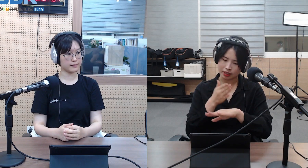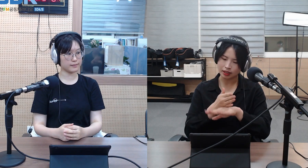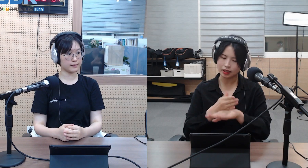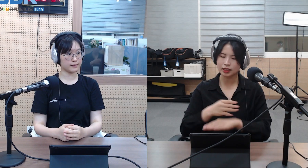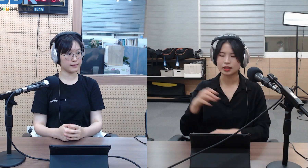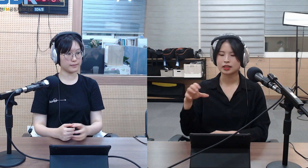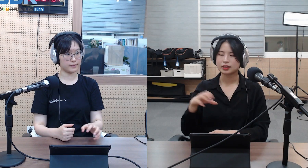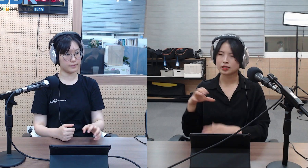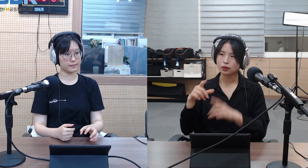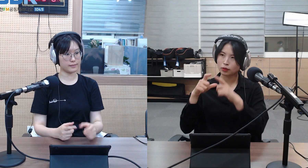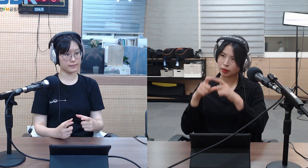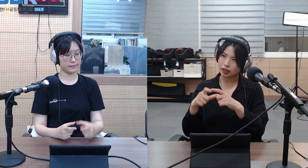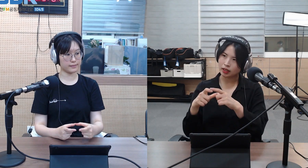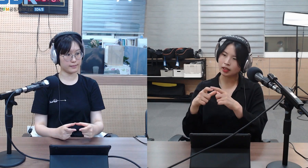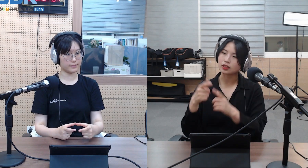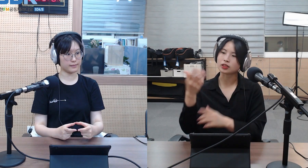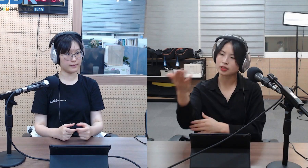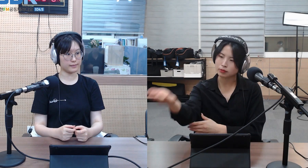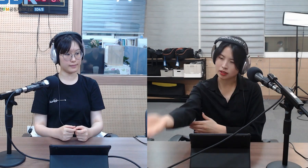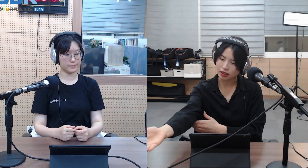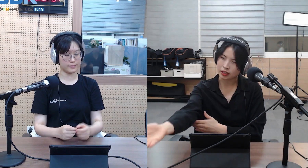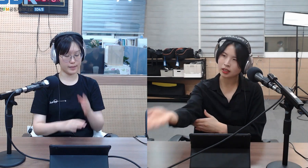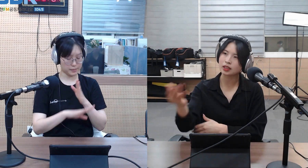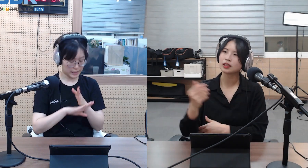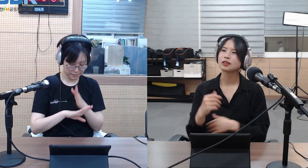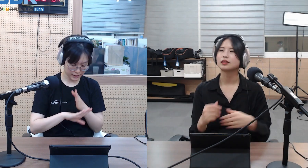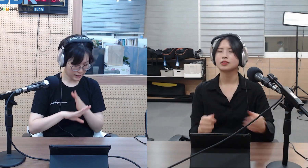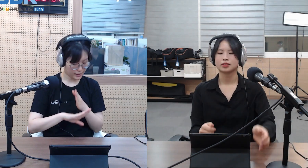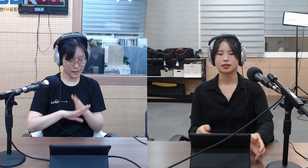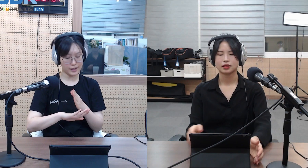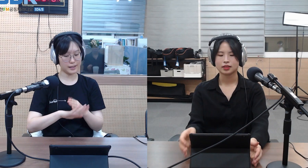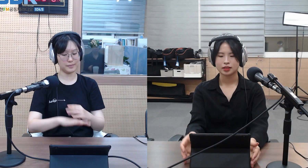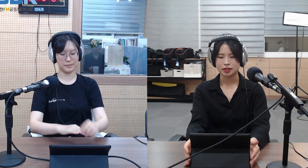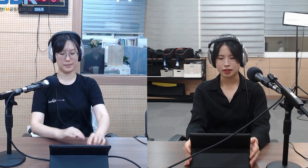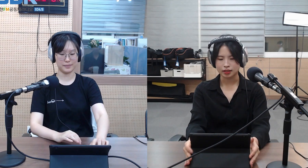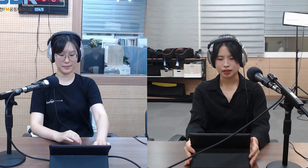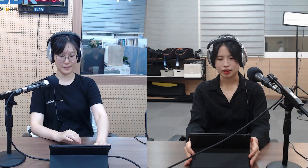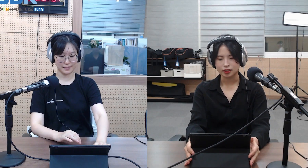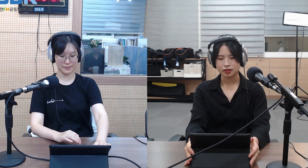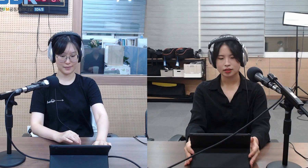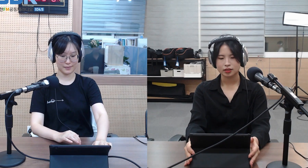감사합니다. 진동벨 여기 있습니다. 감사합니다. 네.